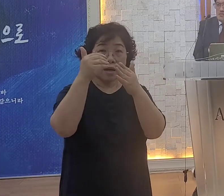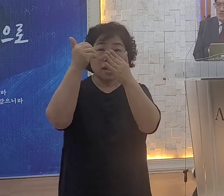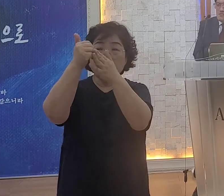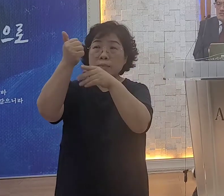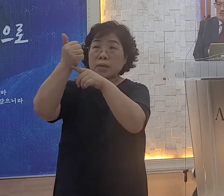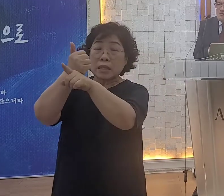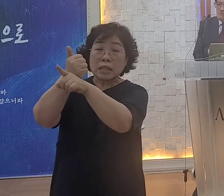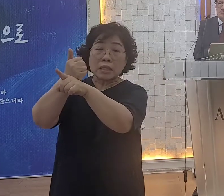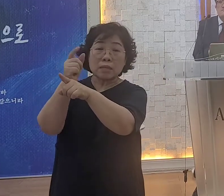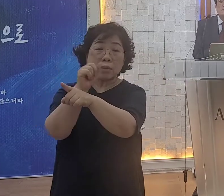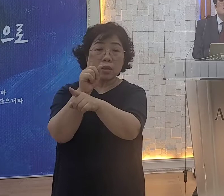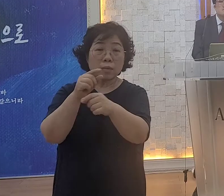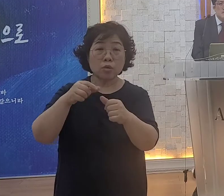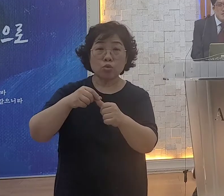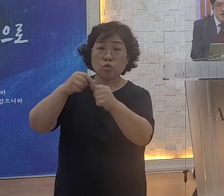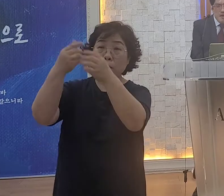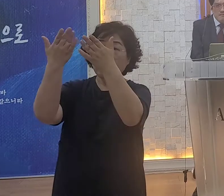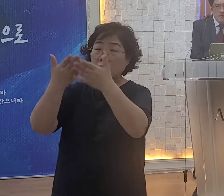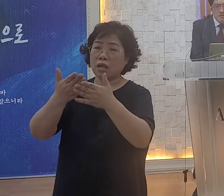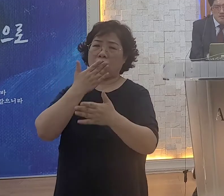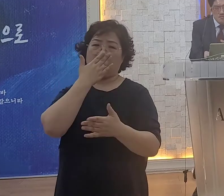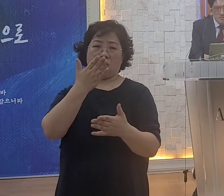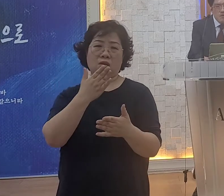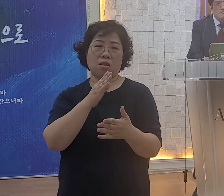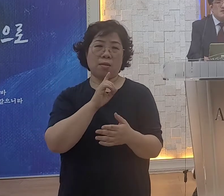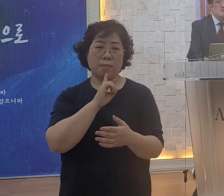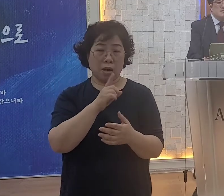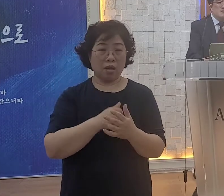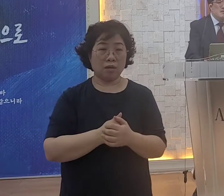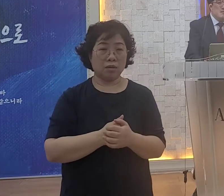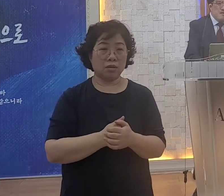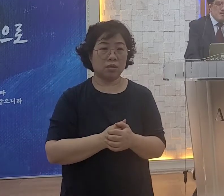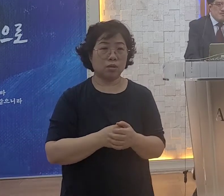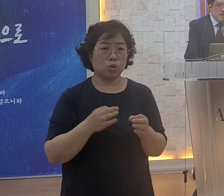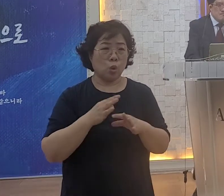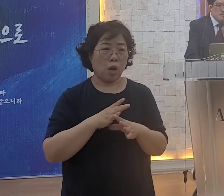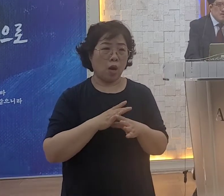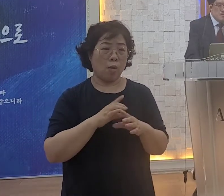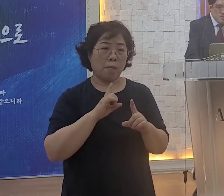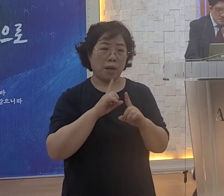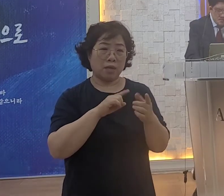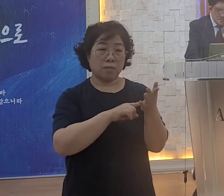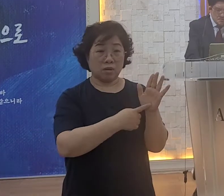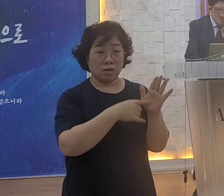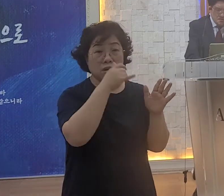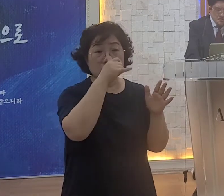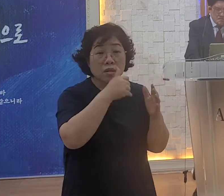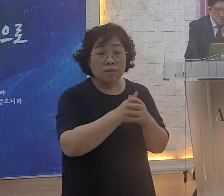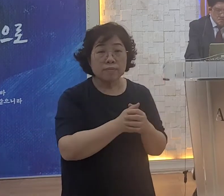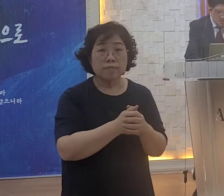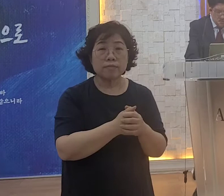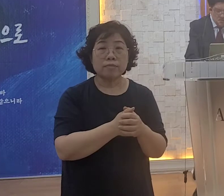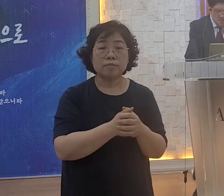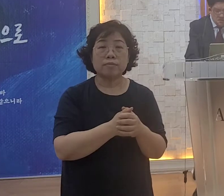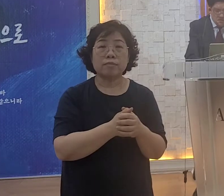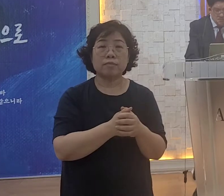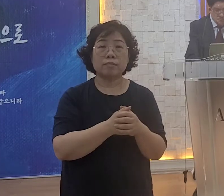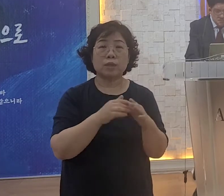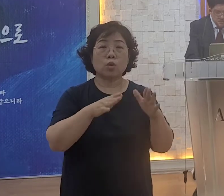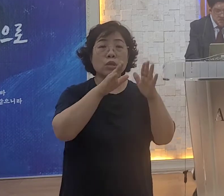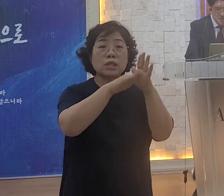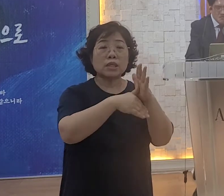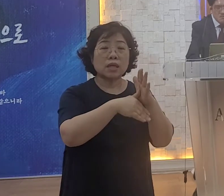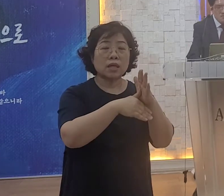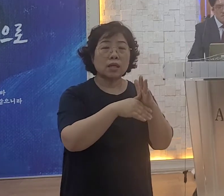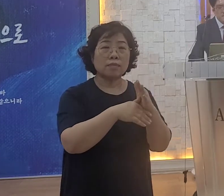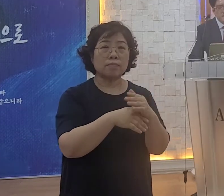하나님의 의, 즉 구원받을 수 있다라고 하는 이 놀라운 사실을 말씀하고 있다는 사실이죠. 그래서 오늘 이 시간에는